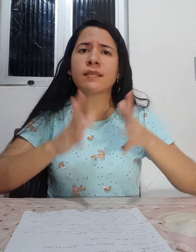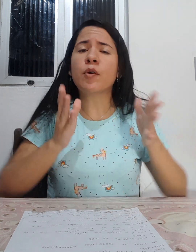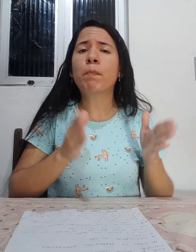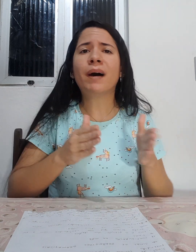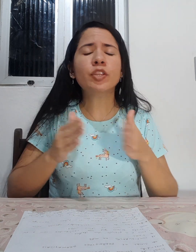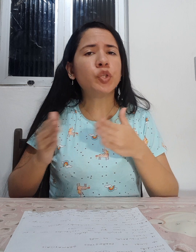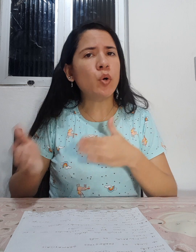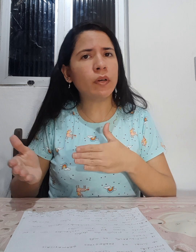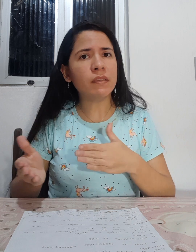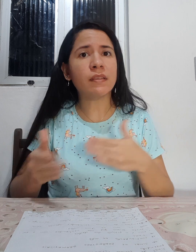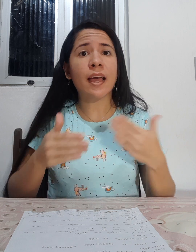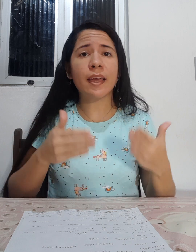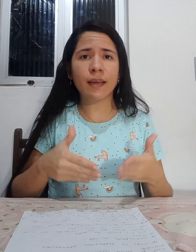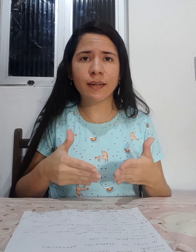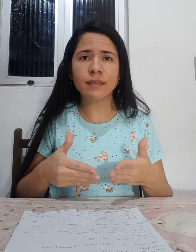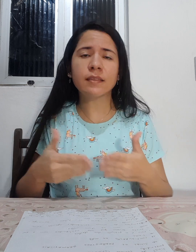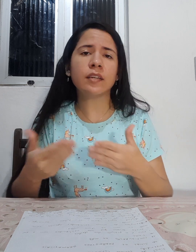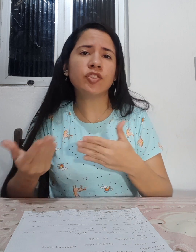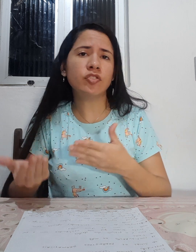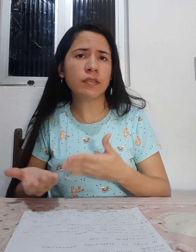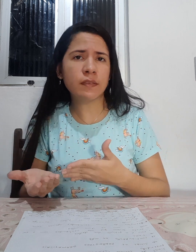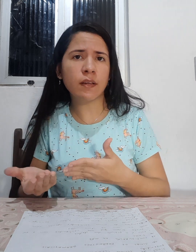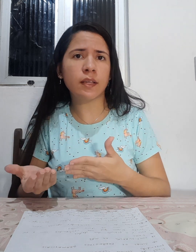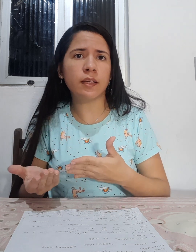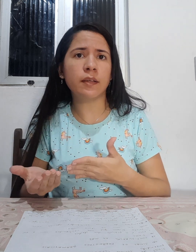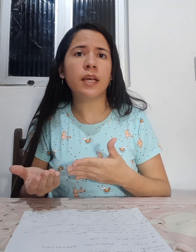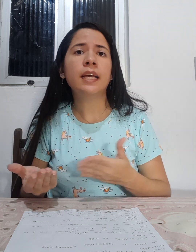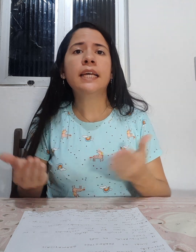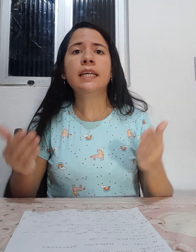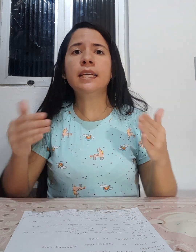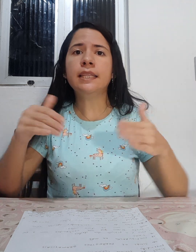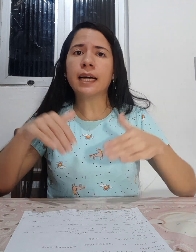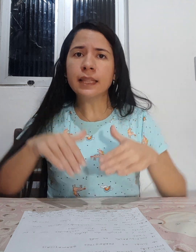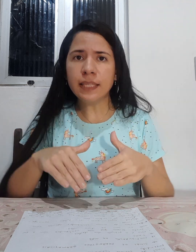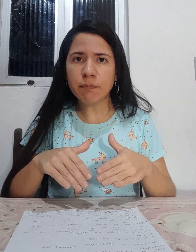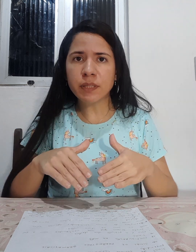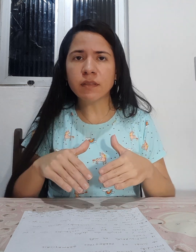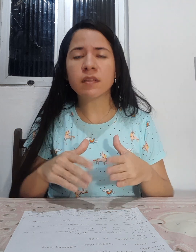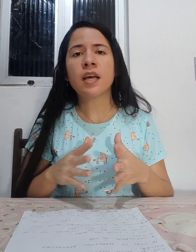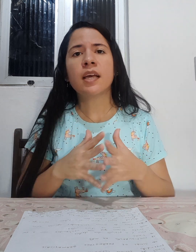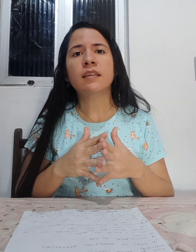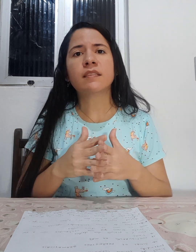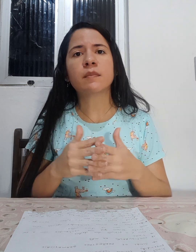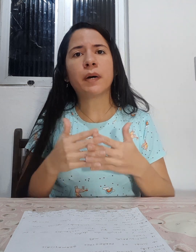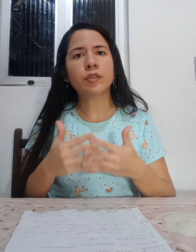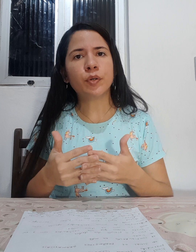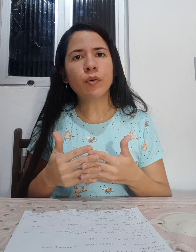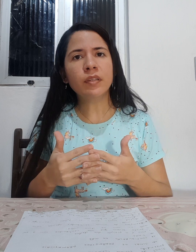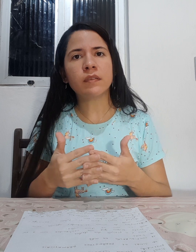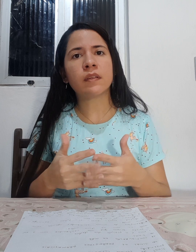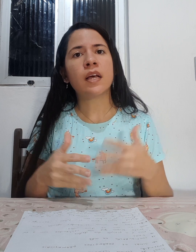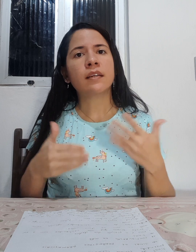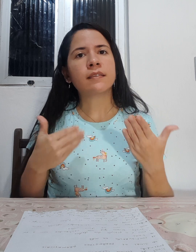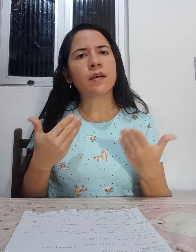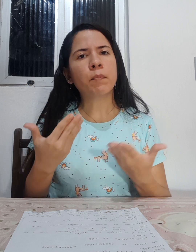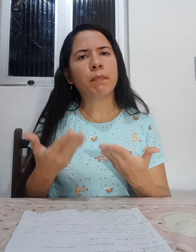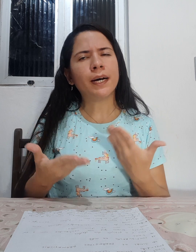são padrões, regras que a gente segue. E na Libras, esses padrões são para